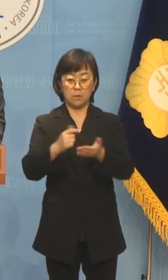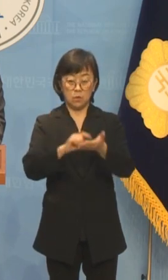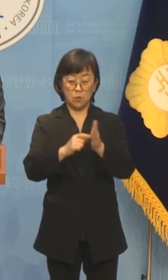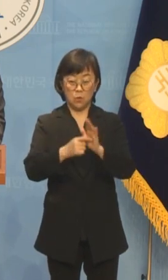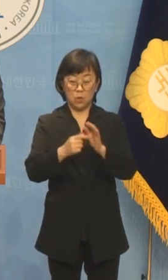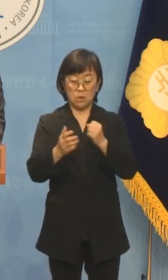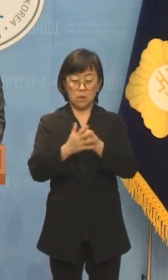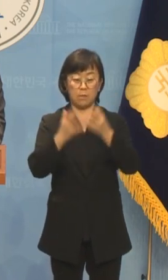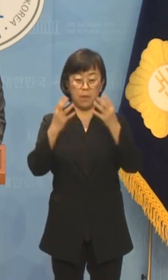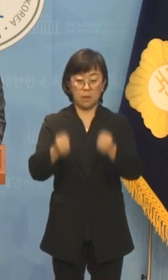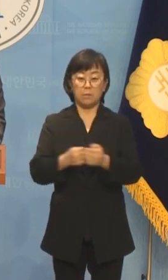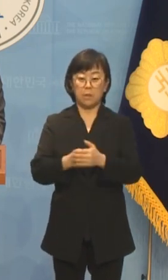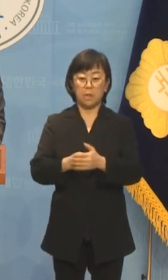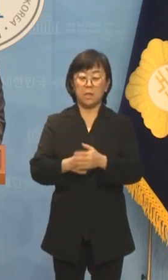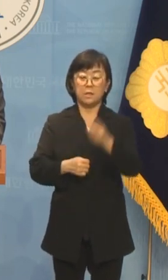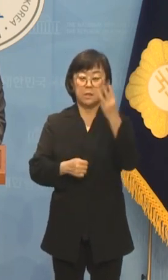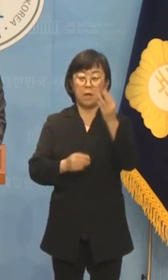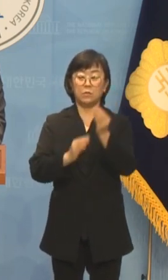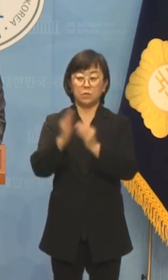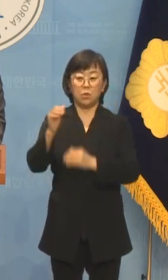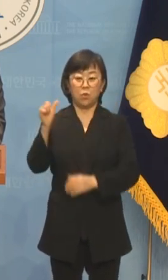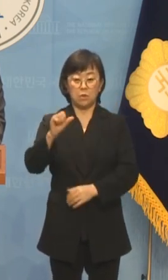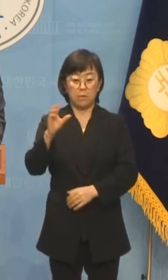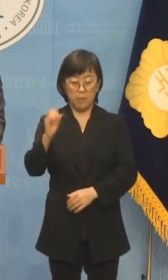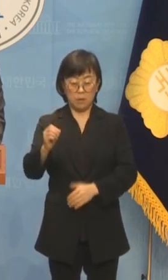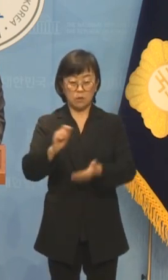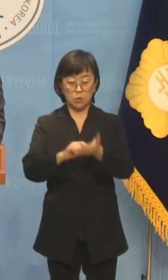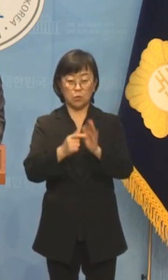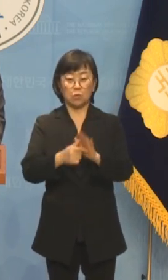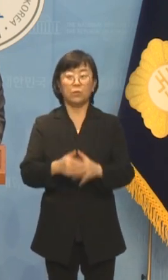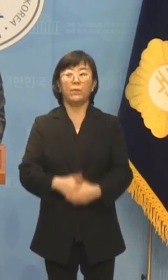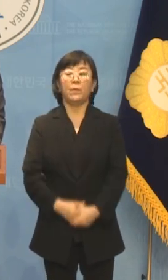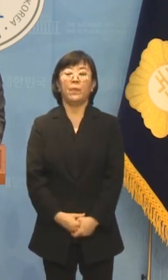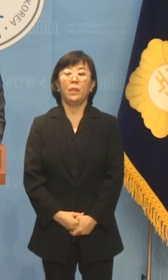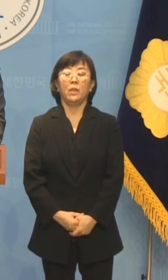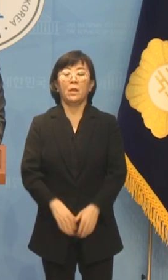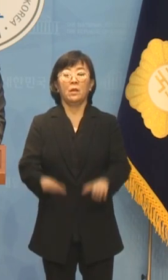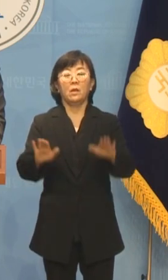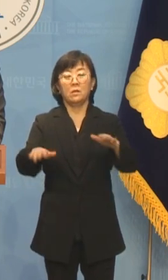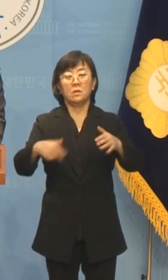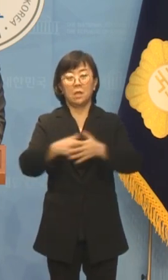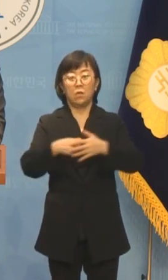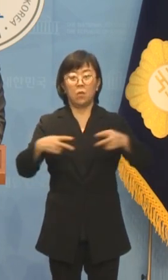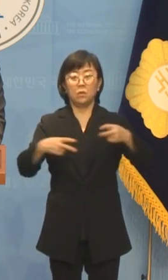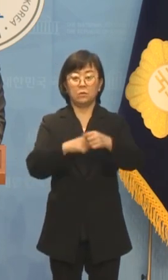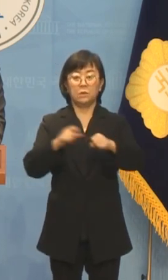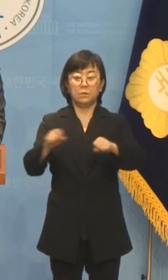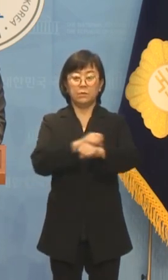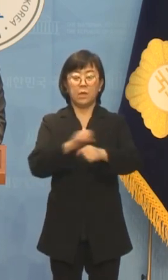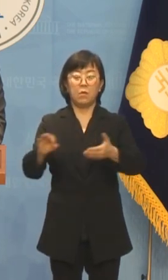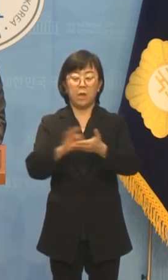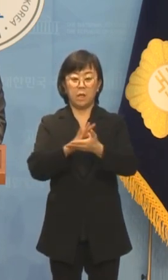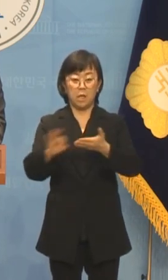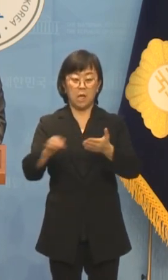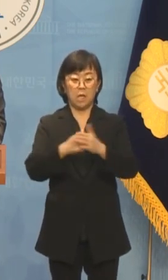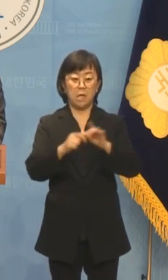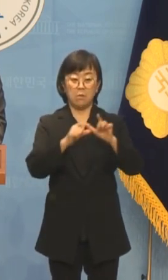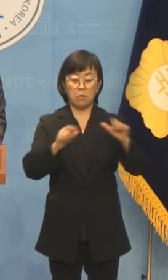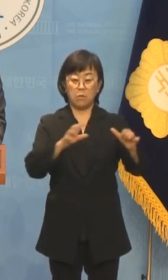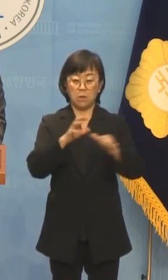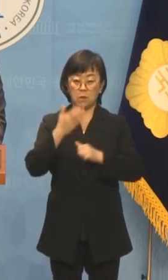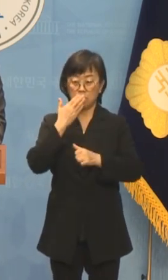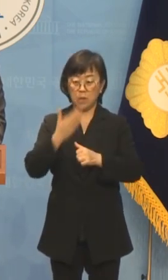정도에서 많아봐야 3조 5천만 원 정도입니다. 현재 교통시설 특별회계 일부만